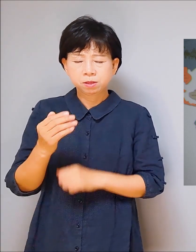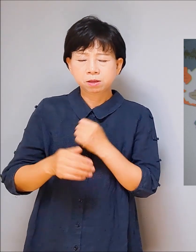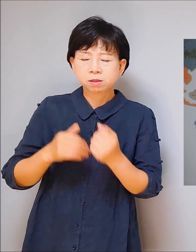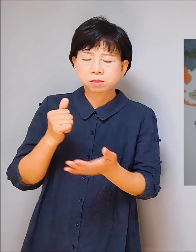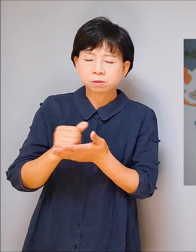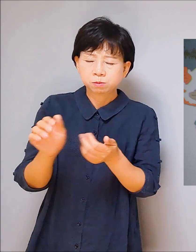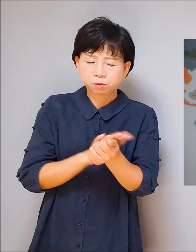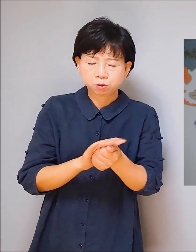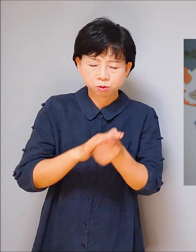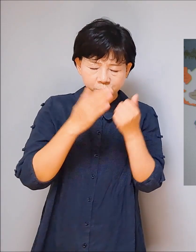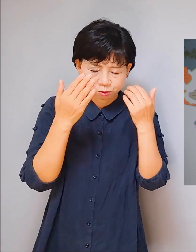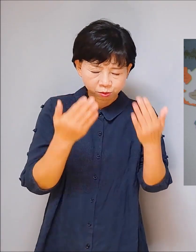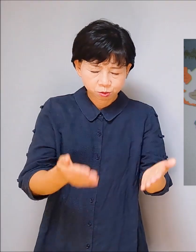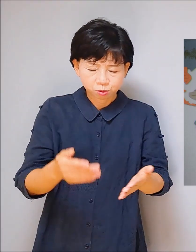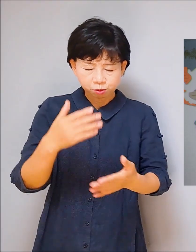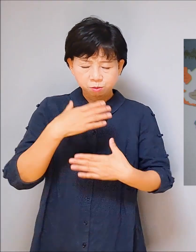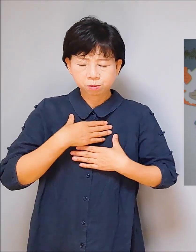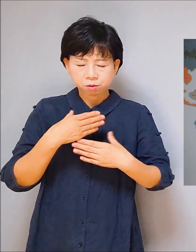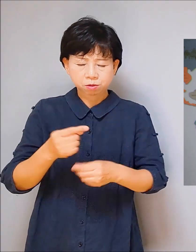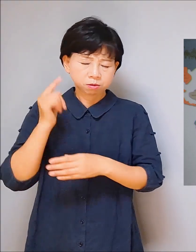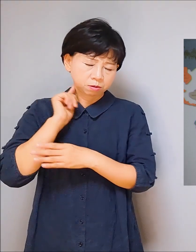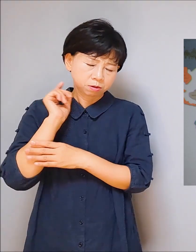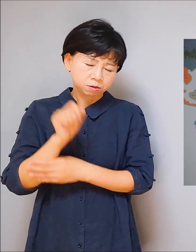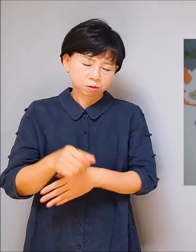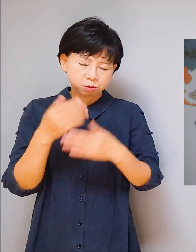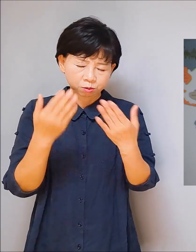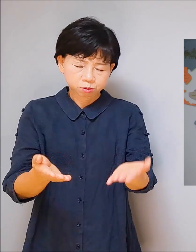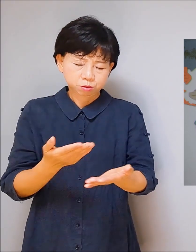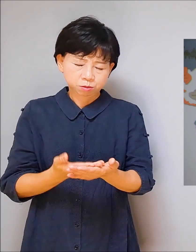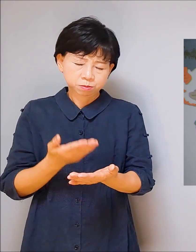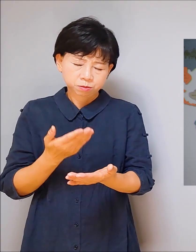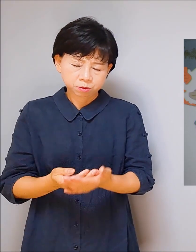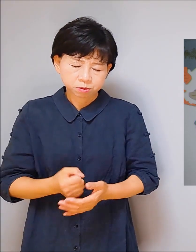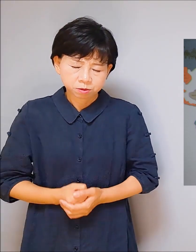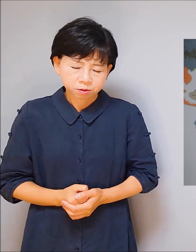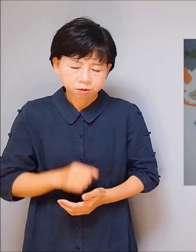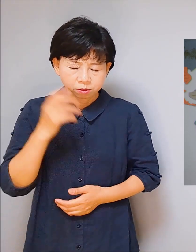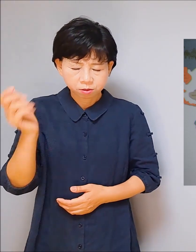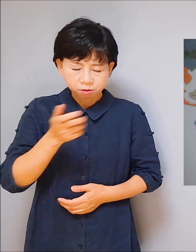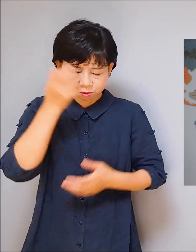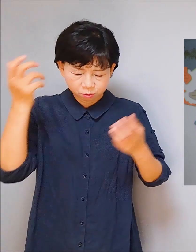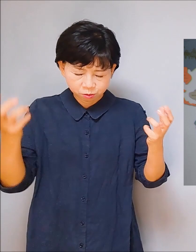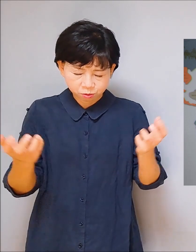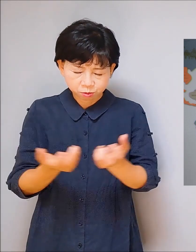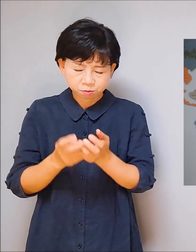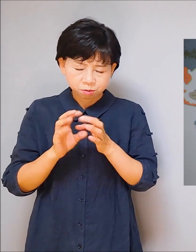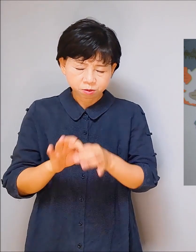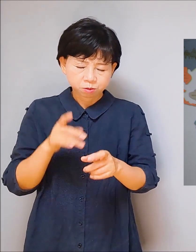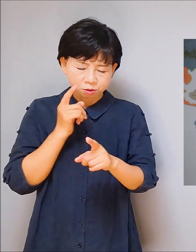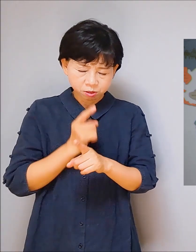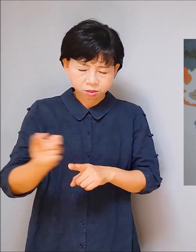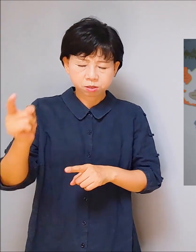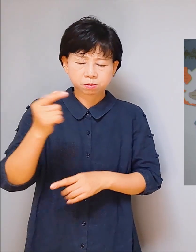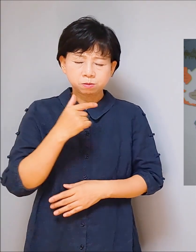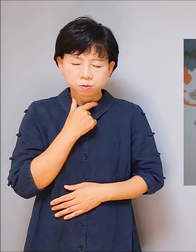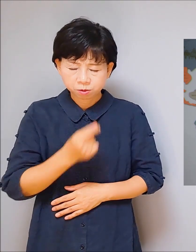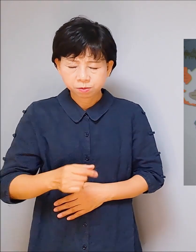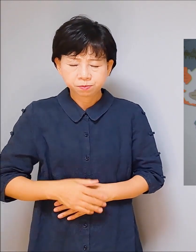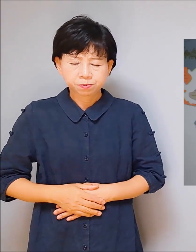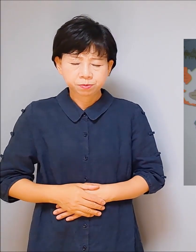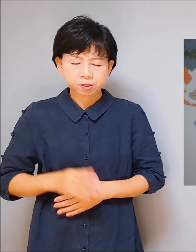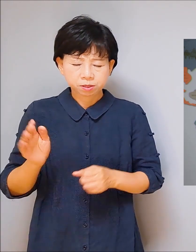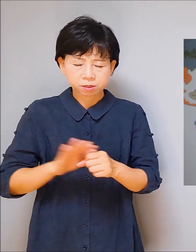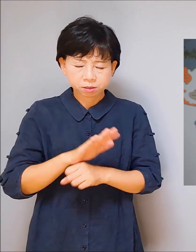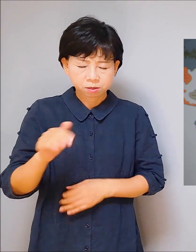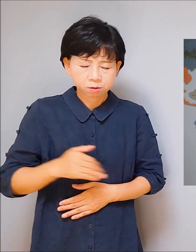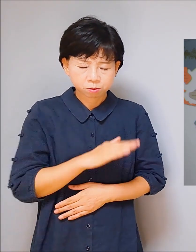하나님께서 위로하여 주시고 평안을 허락하여 주시옵소서. 성령 충만으로 이겨낼 수 있기를 원합니다.